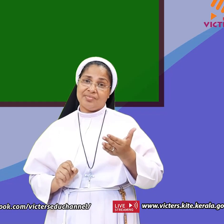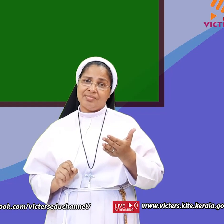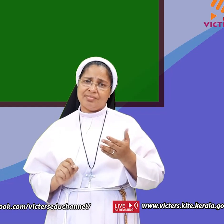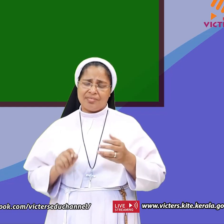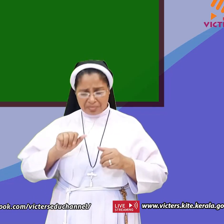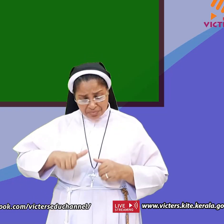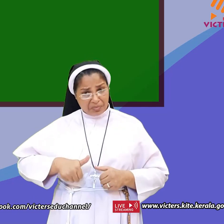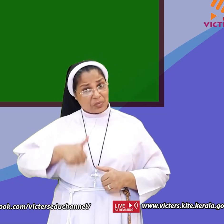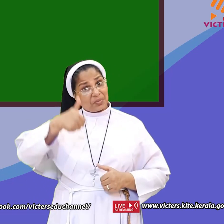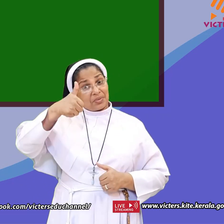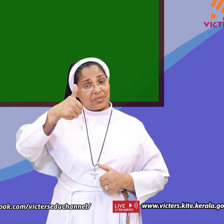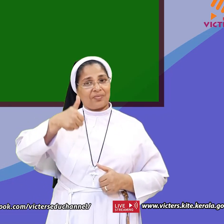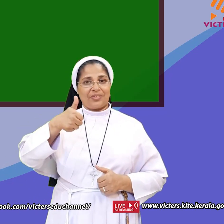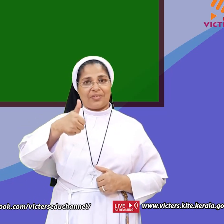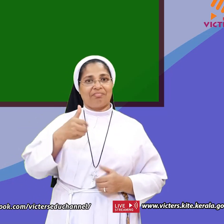ഉന്നത വിജയം നേടുകയും ചെയ്യാൻ